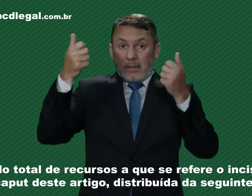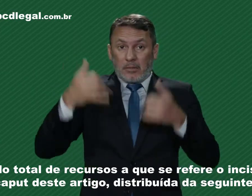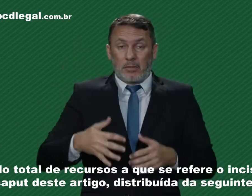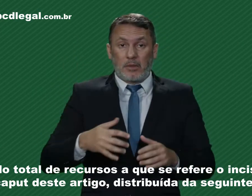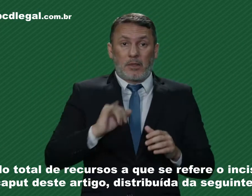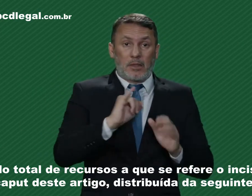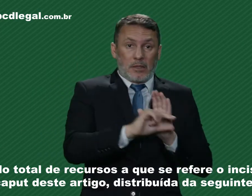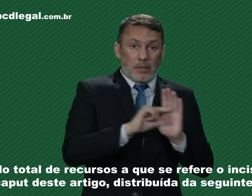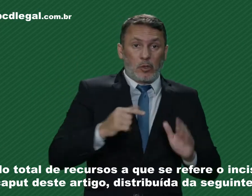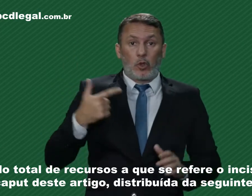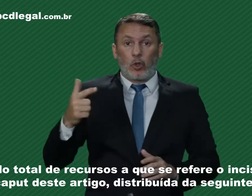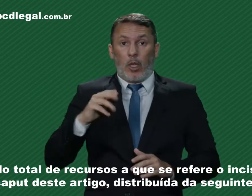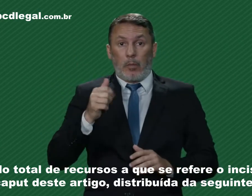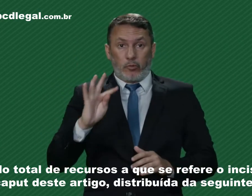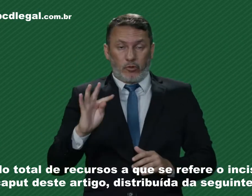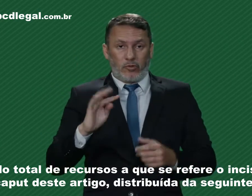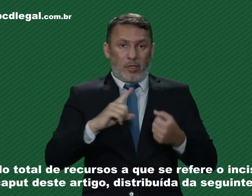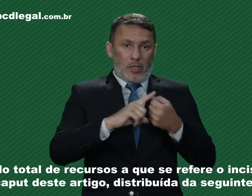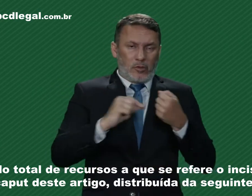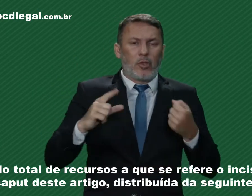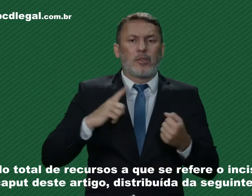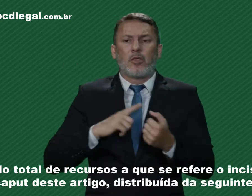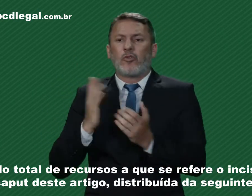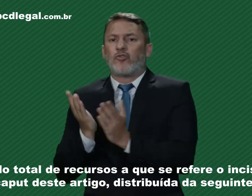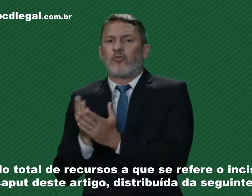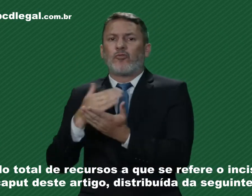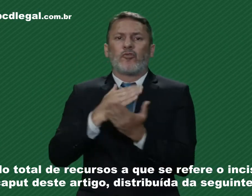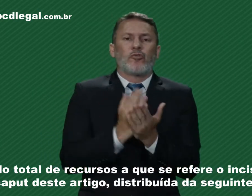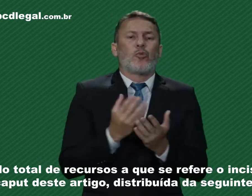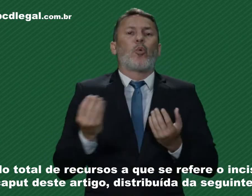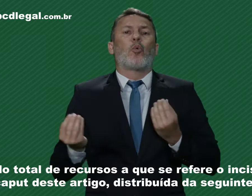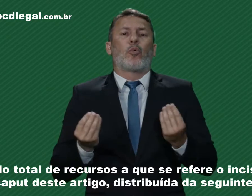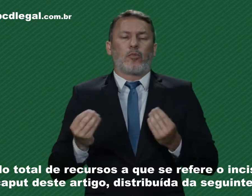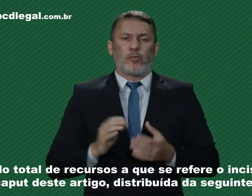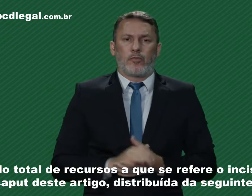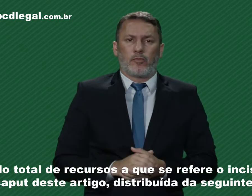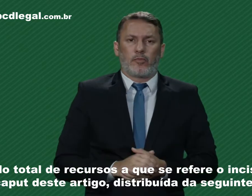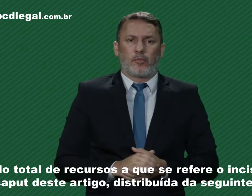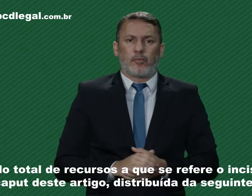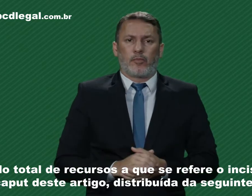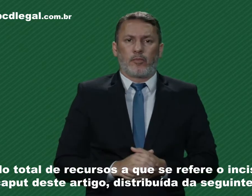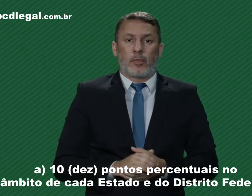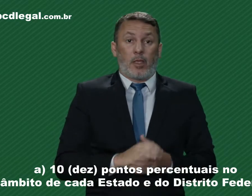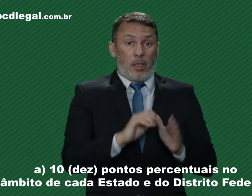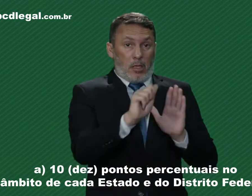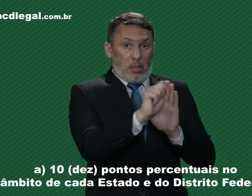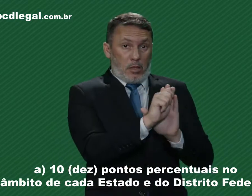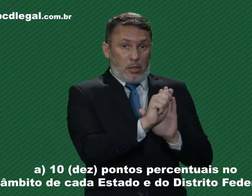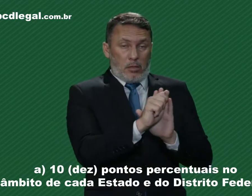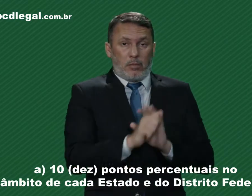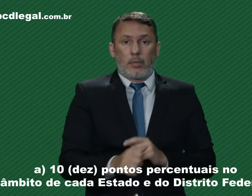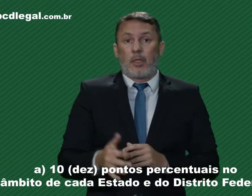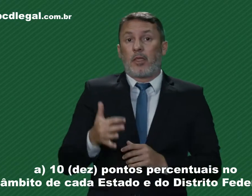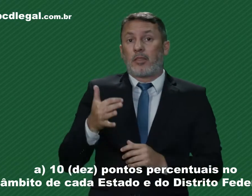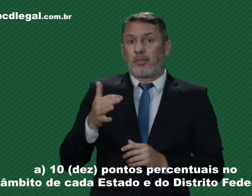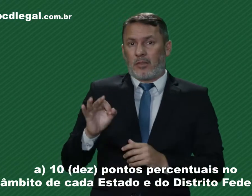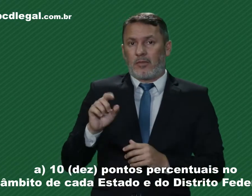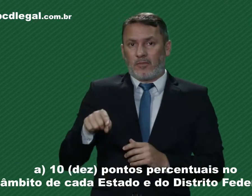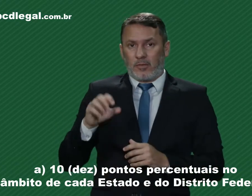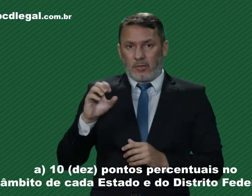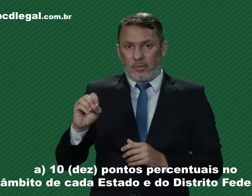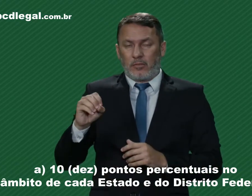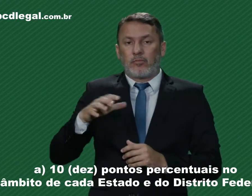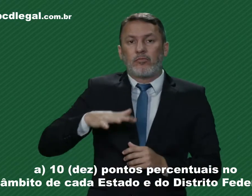inciso 2 do caput deste artigo, distribuída da seguinte forma: A linha A. 10